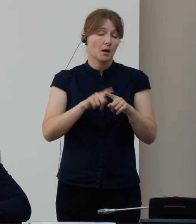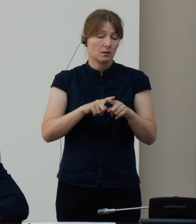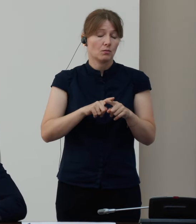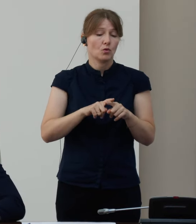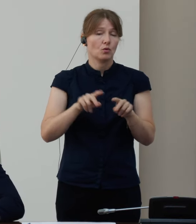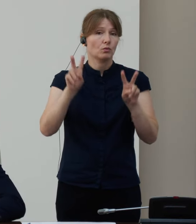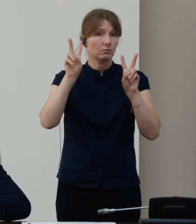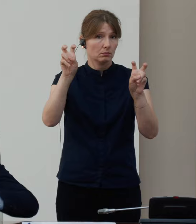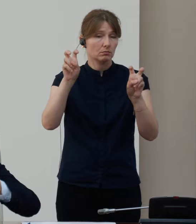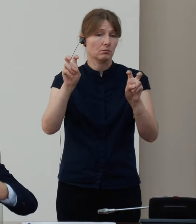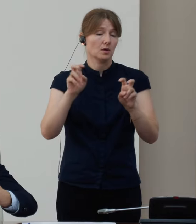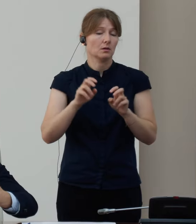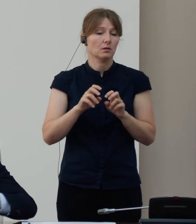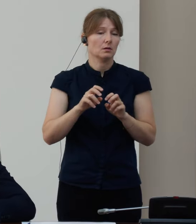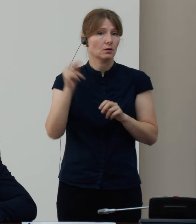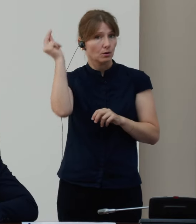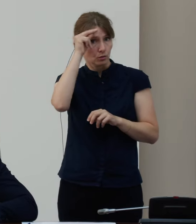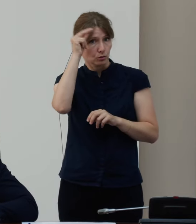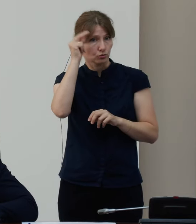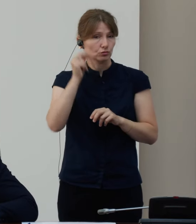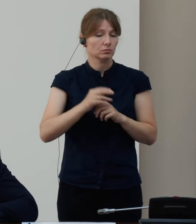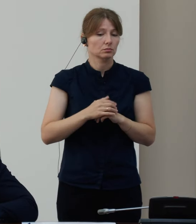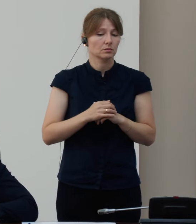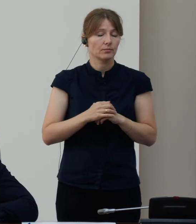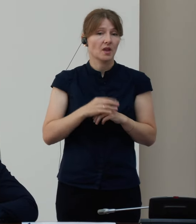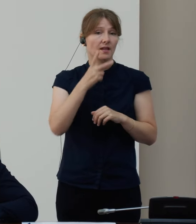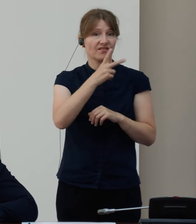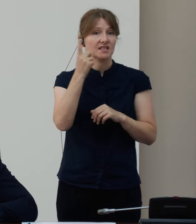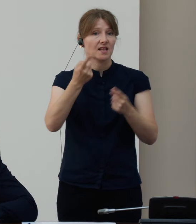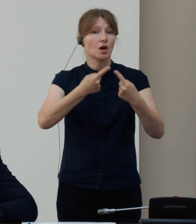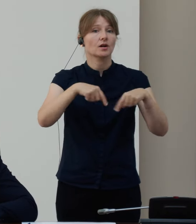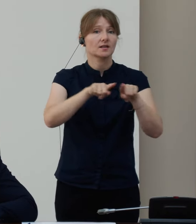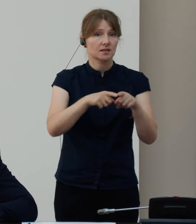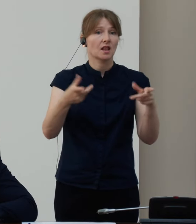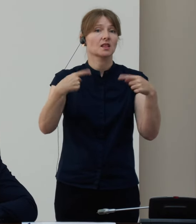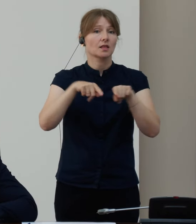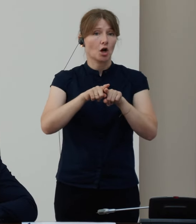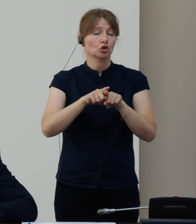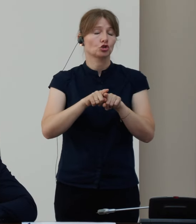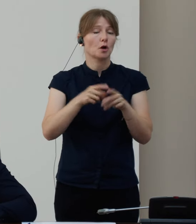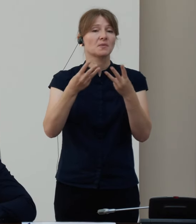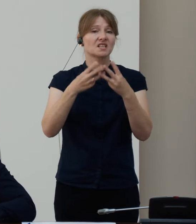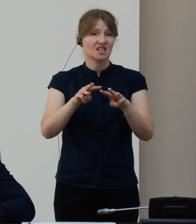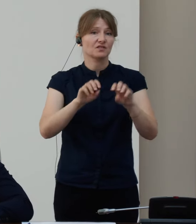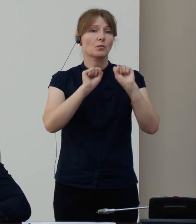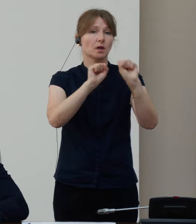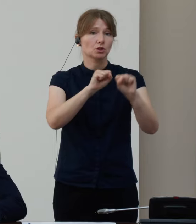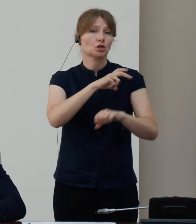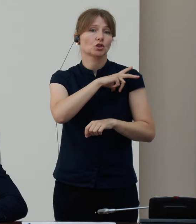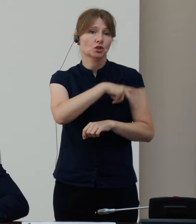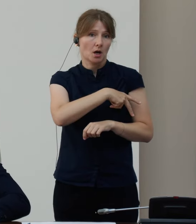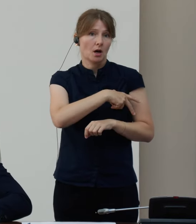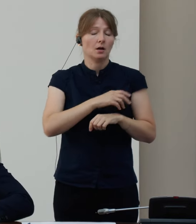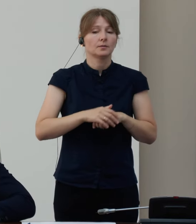Restart. Astăzi, aceste 21 de organizații, împreună cu Ministerul Muncii și Protecției Sociale, vor semna un